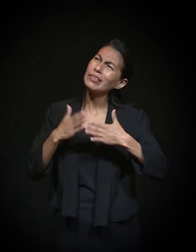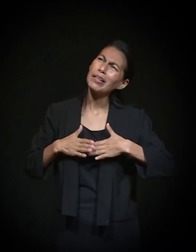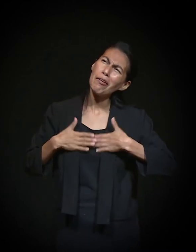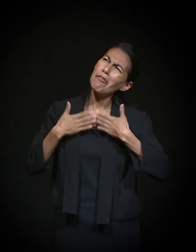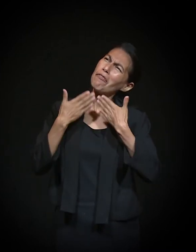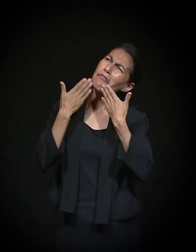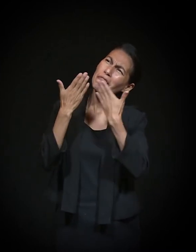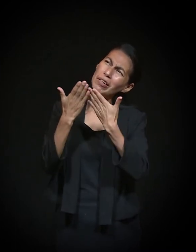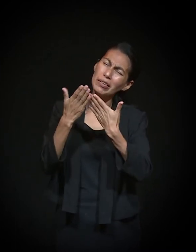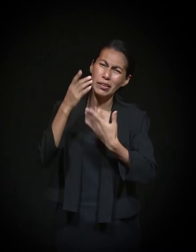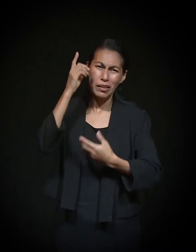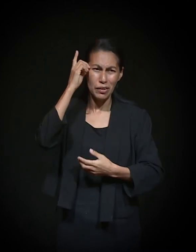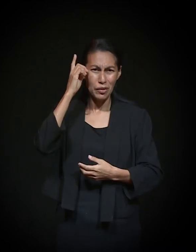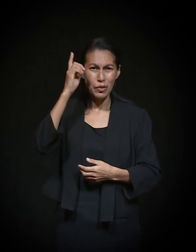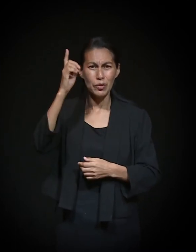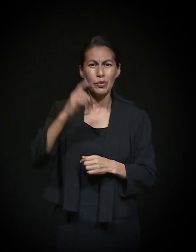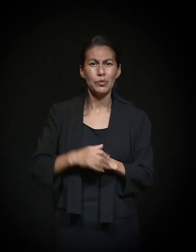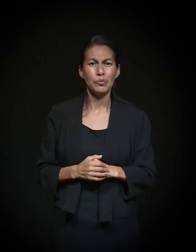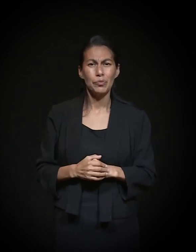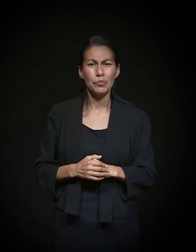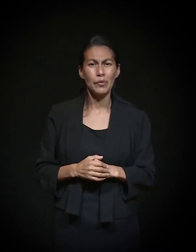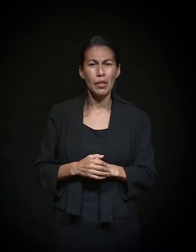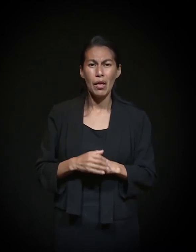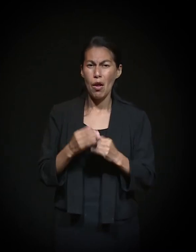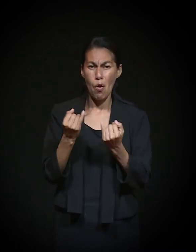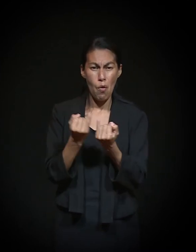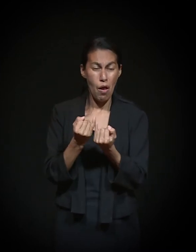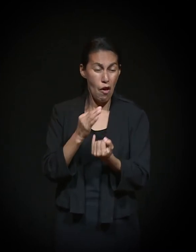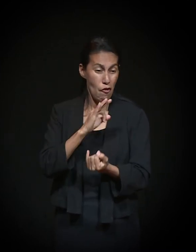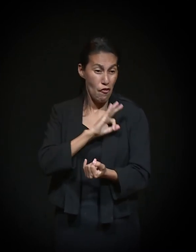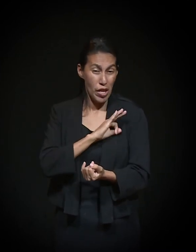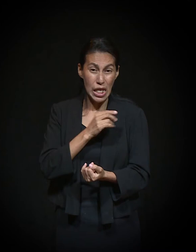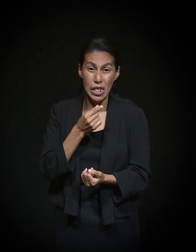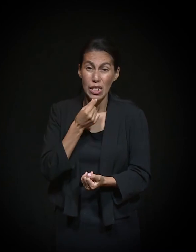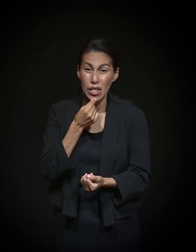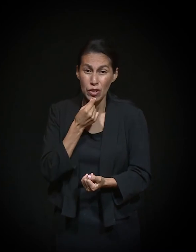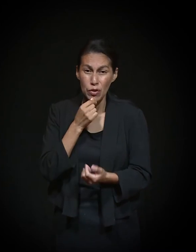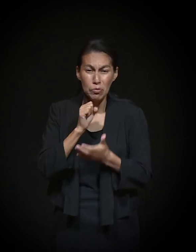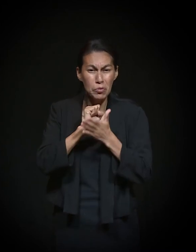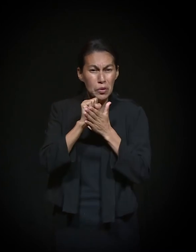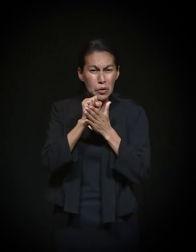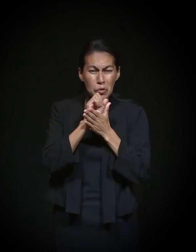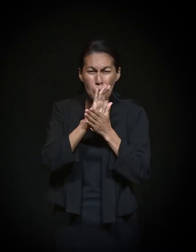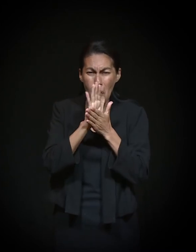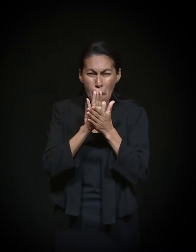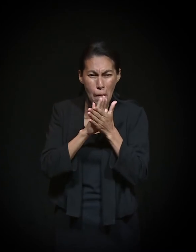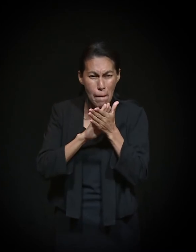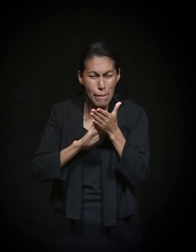Dios. Como la gran niña, sencillo, pero fervoroso.